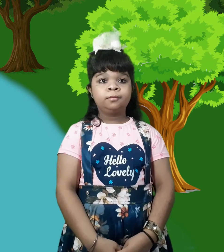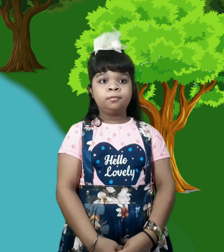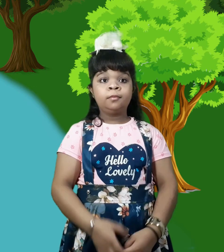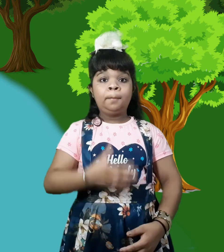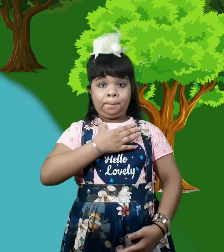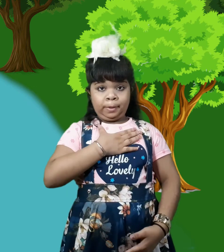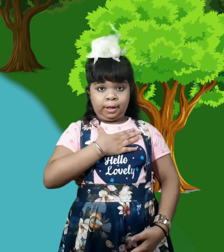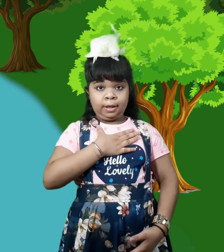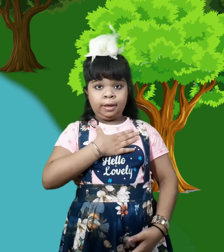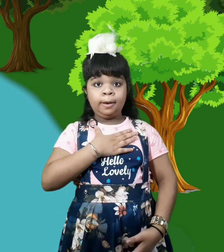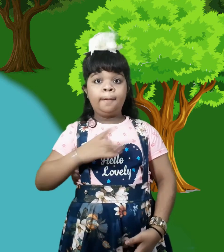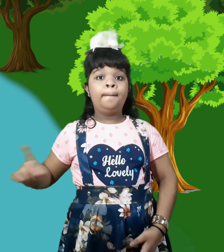हमें हमेशा